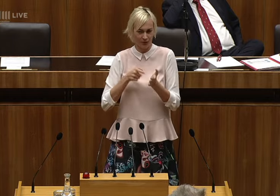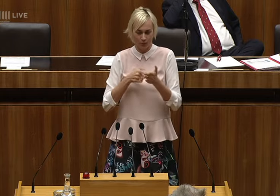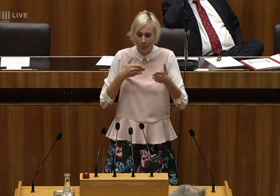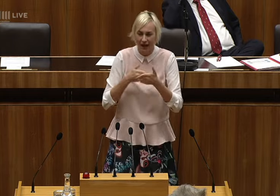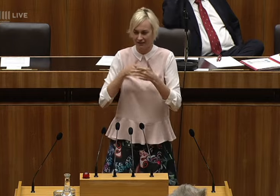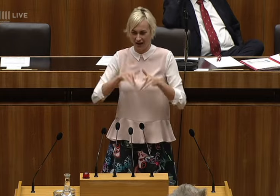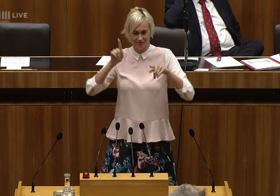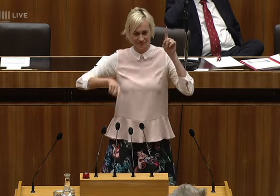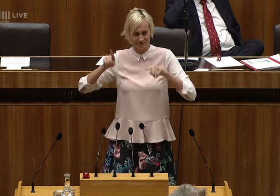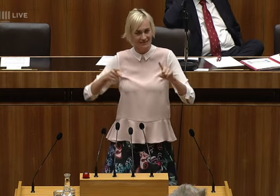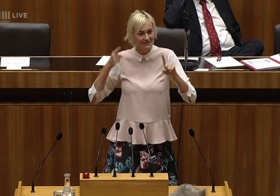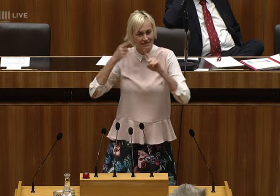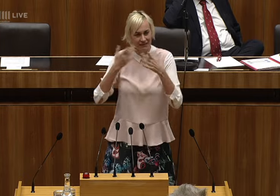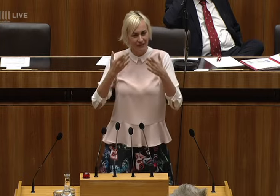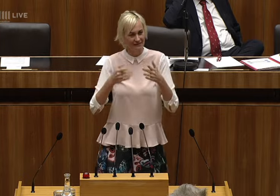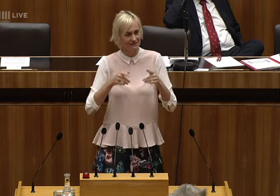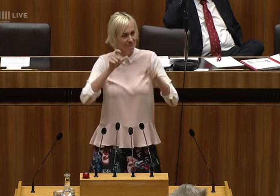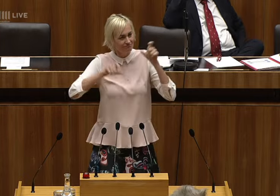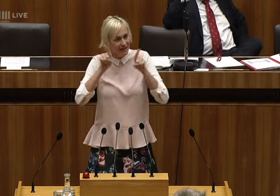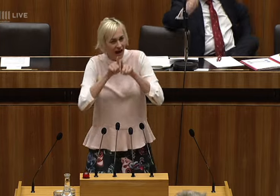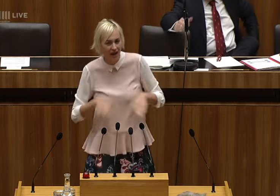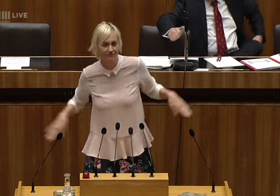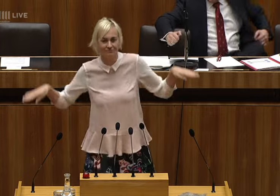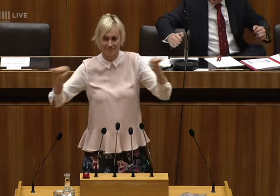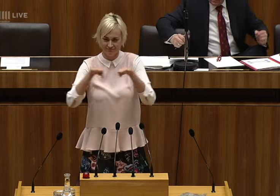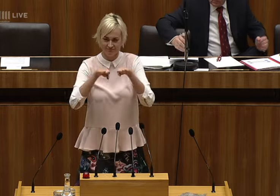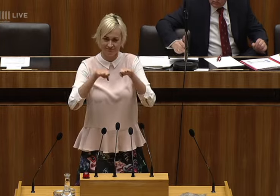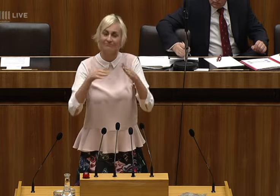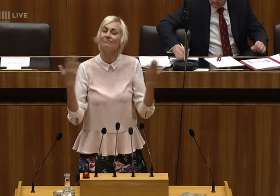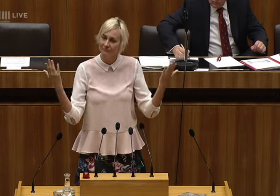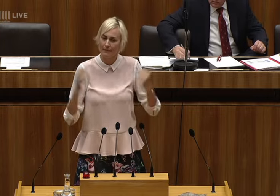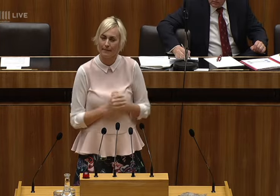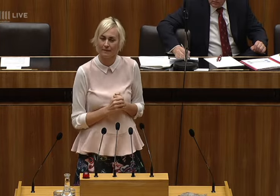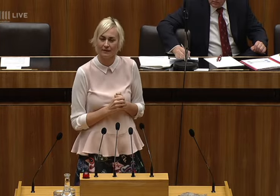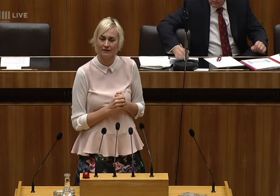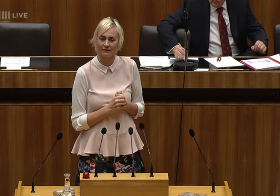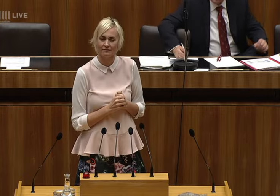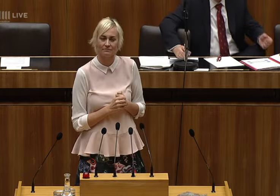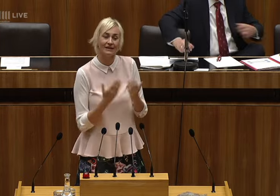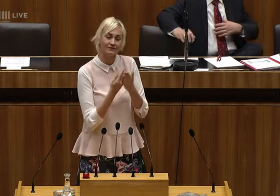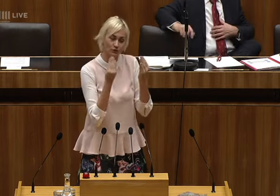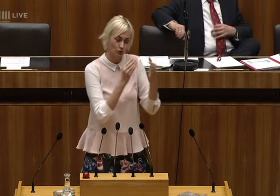ein gerechtes und faires Leben zu gewährleisten, ein barrierefreies Leben, sodass alle Menschen gleich leben können.